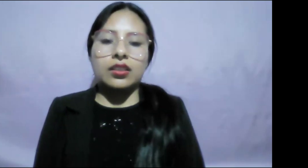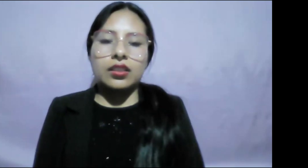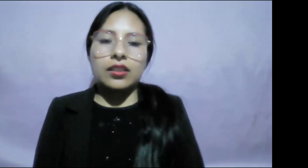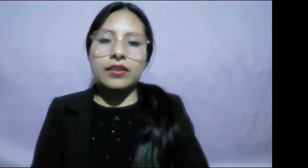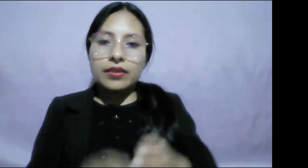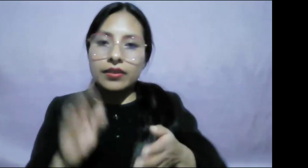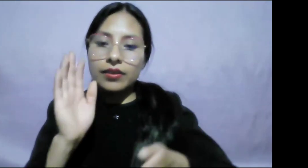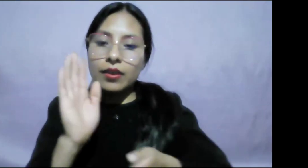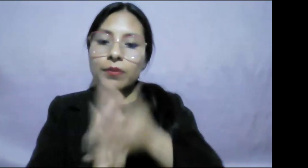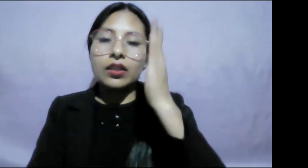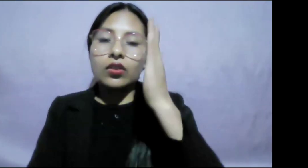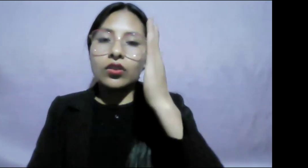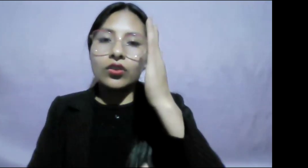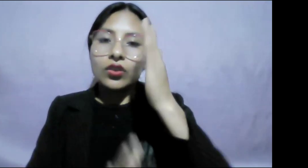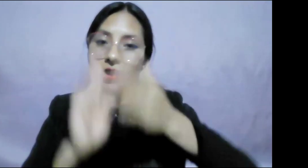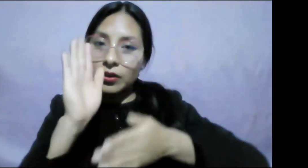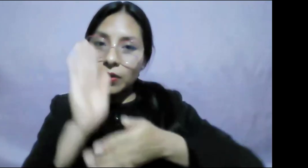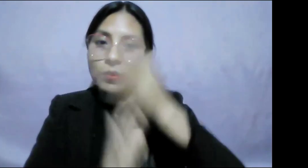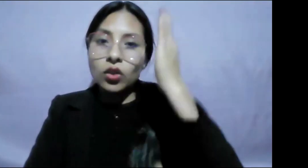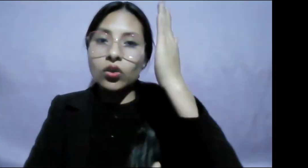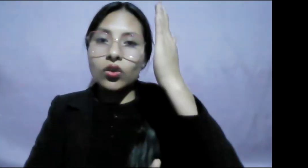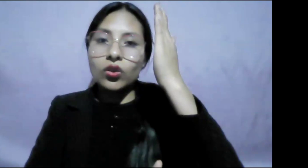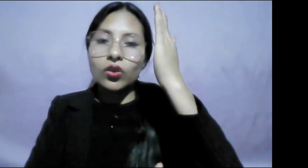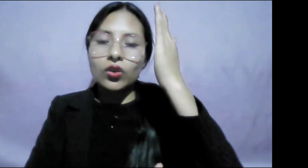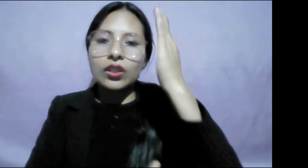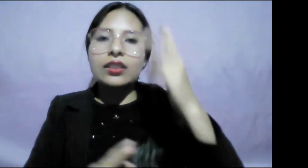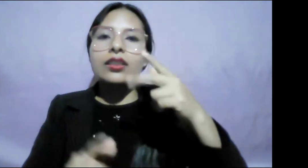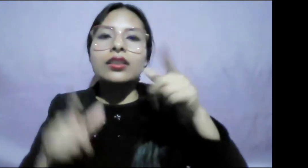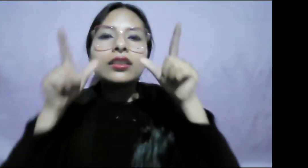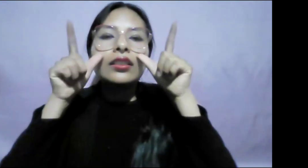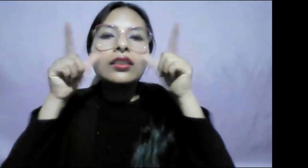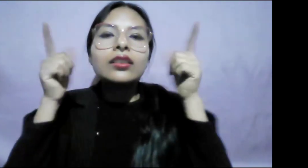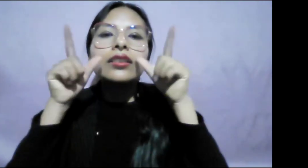no muy bien